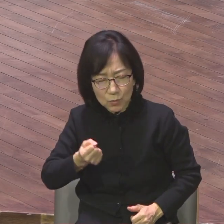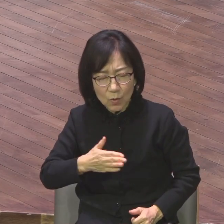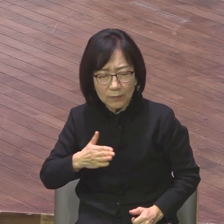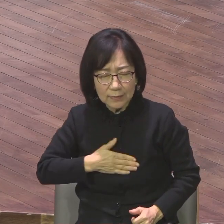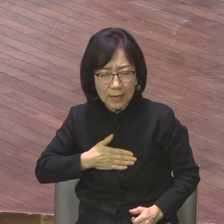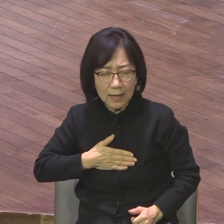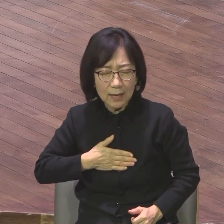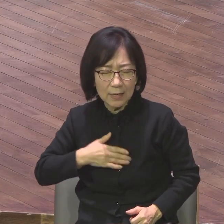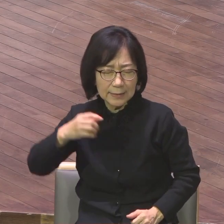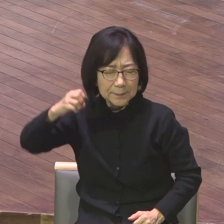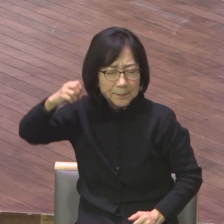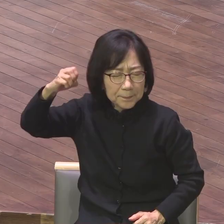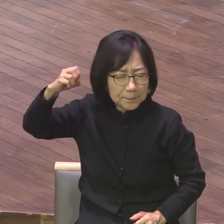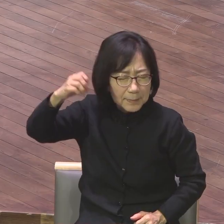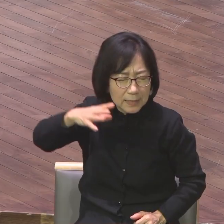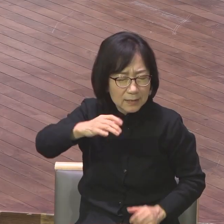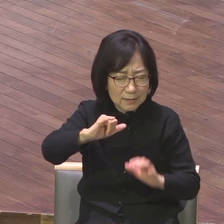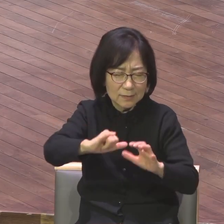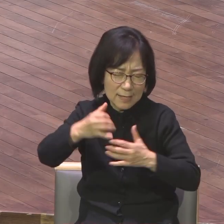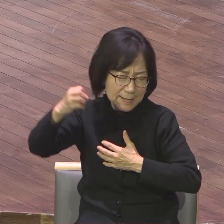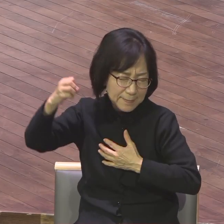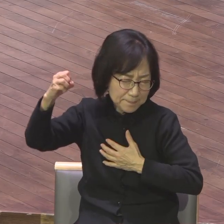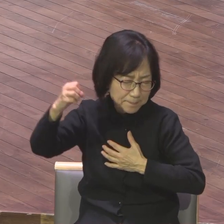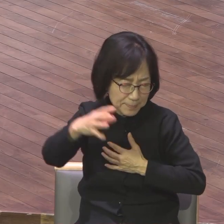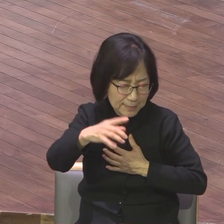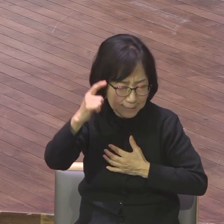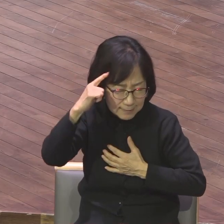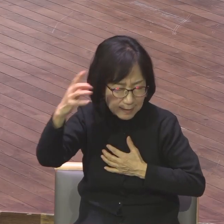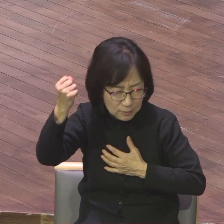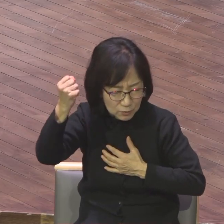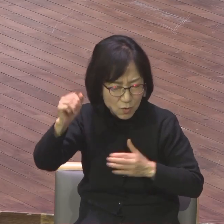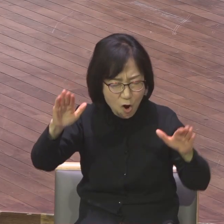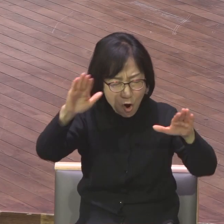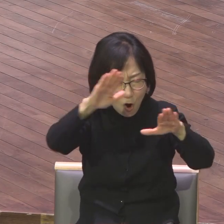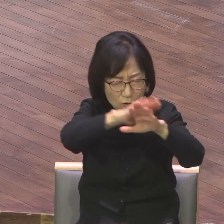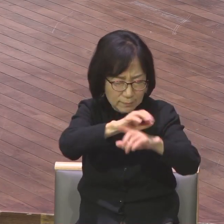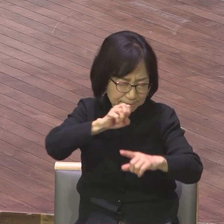이 사명 가지고 모든 어둠을 밝혀내는 주역들이 되게